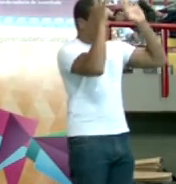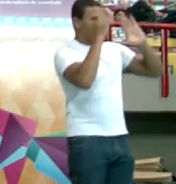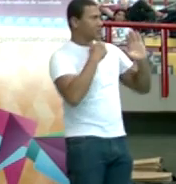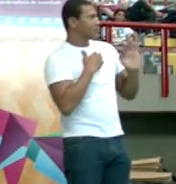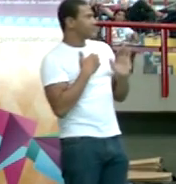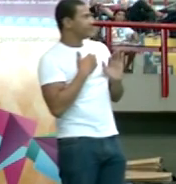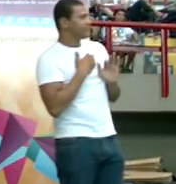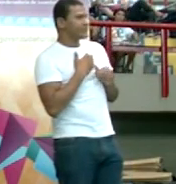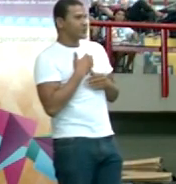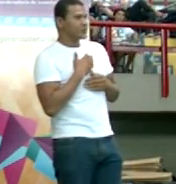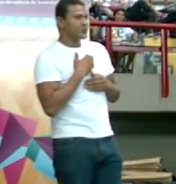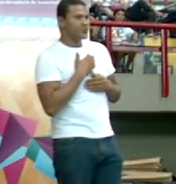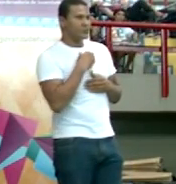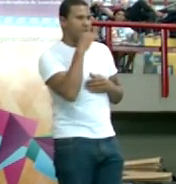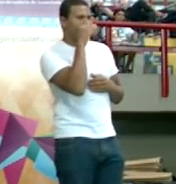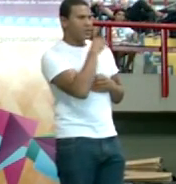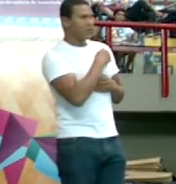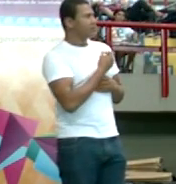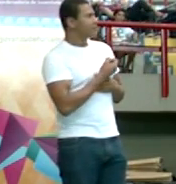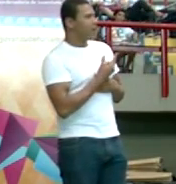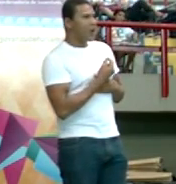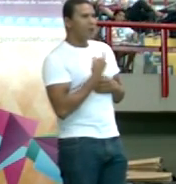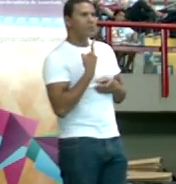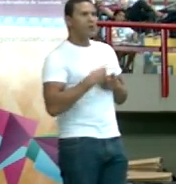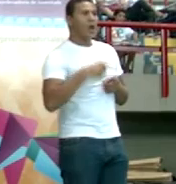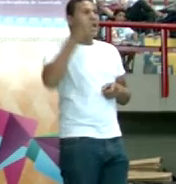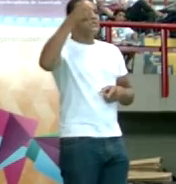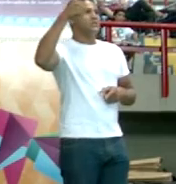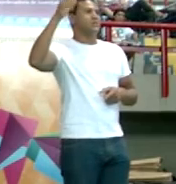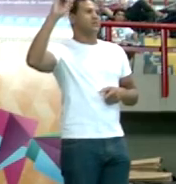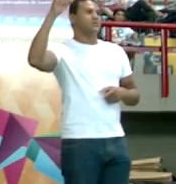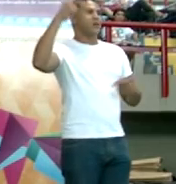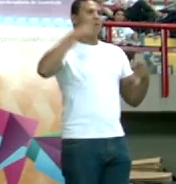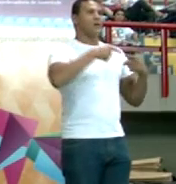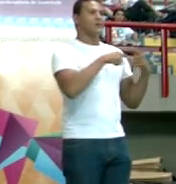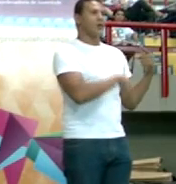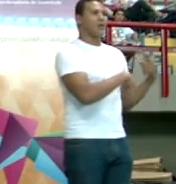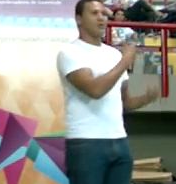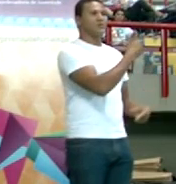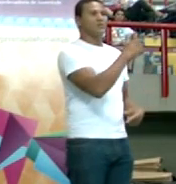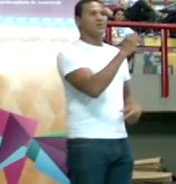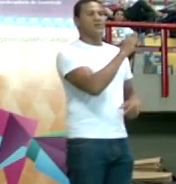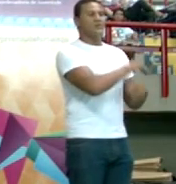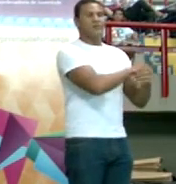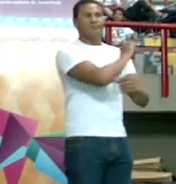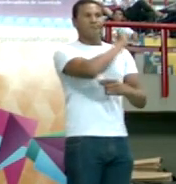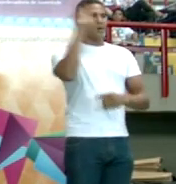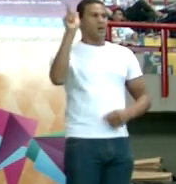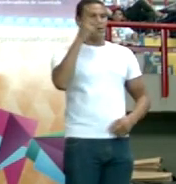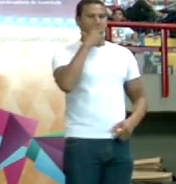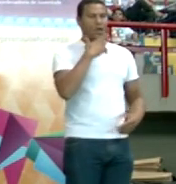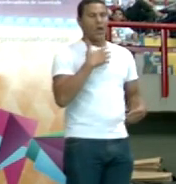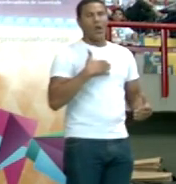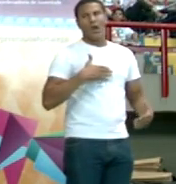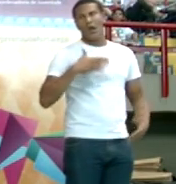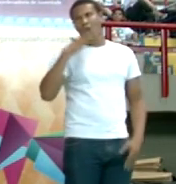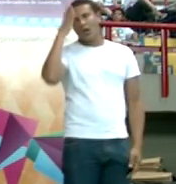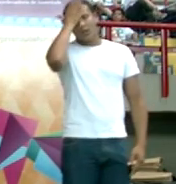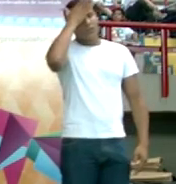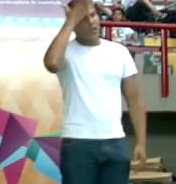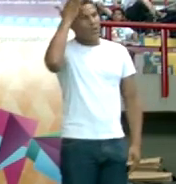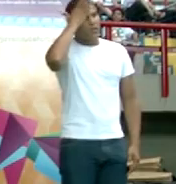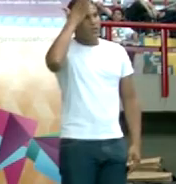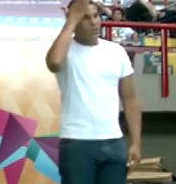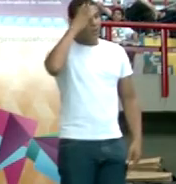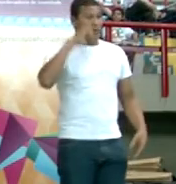queima. Então eu estou entendendo. A nominal, o que vem escrito na lâmpada, é como ela